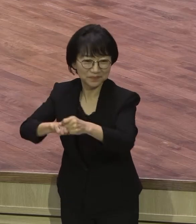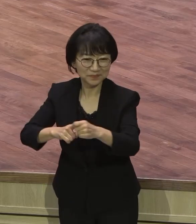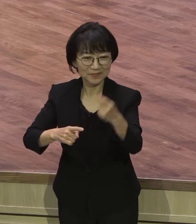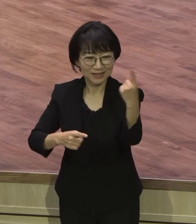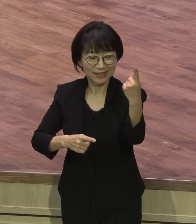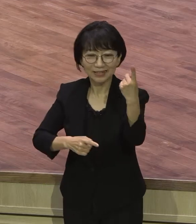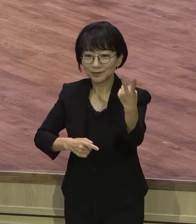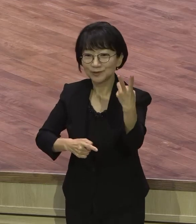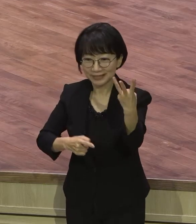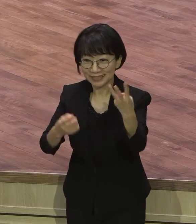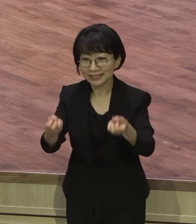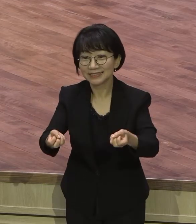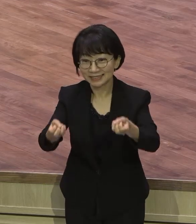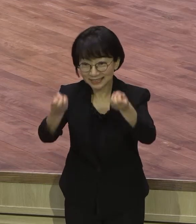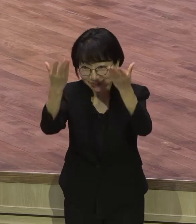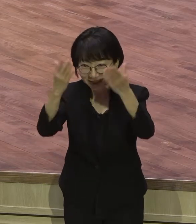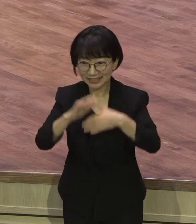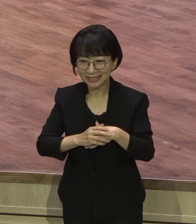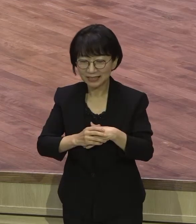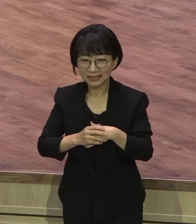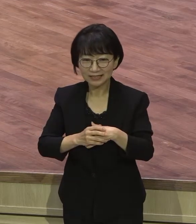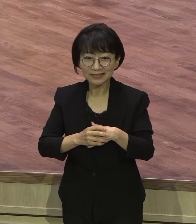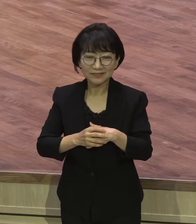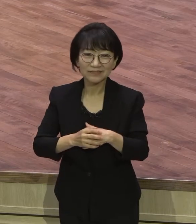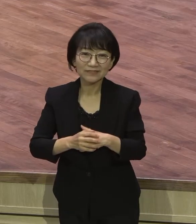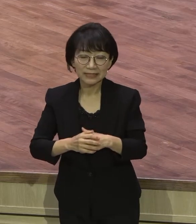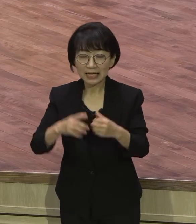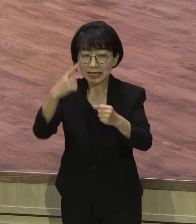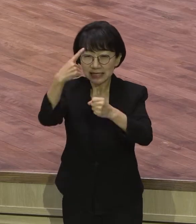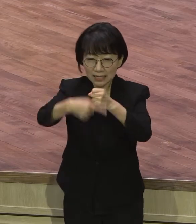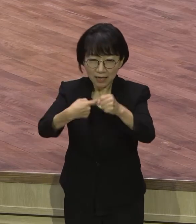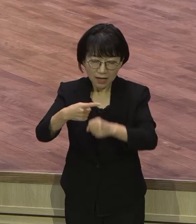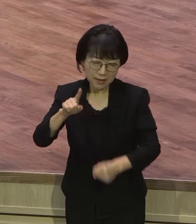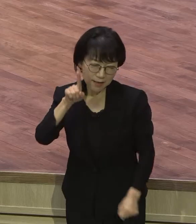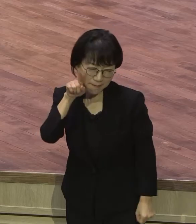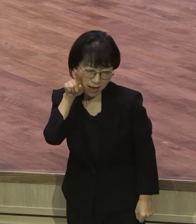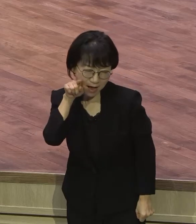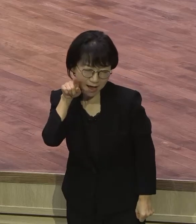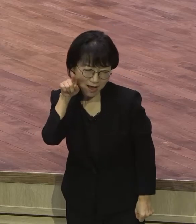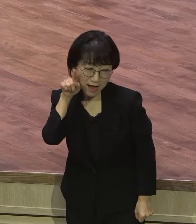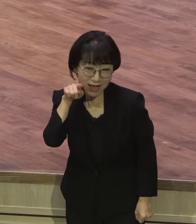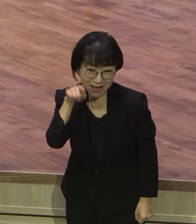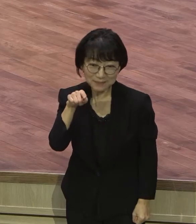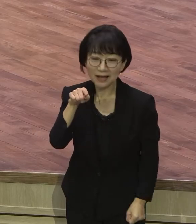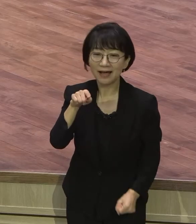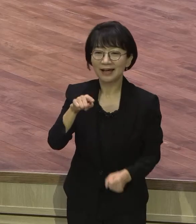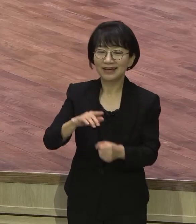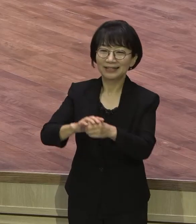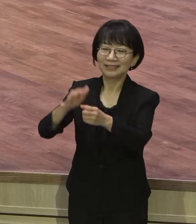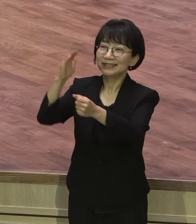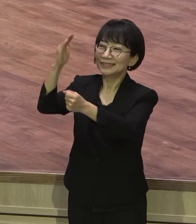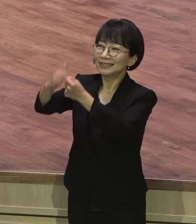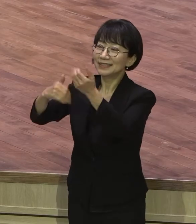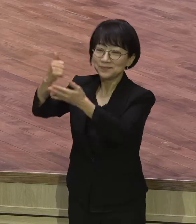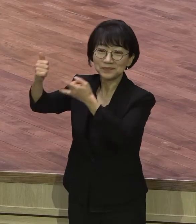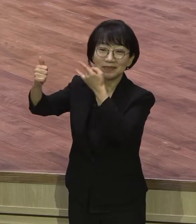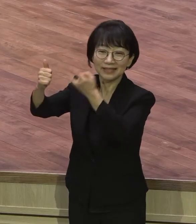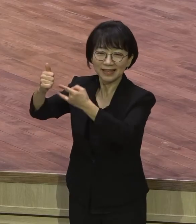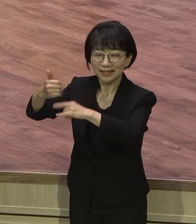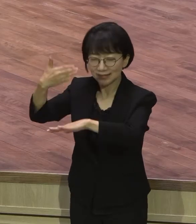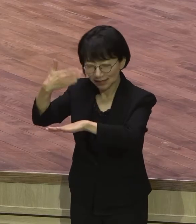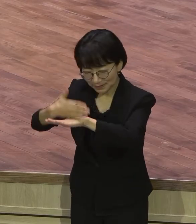한마디로 1년 사실은 내내지요. 365일 52주 하나님 앞에